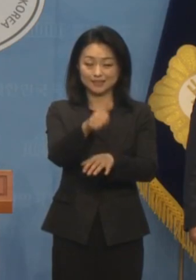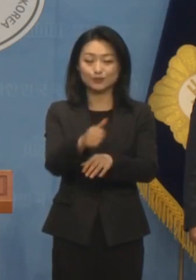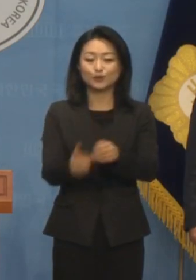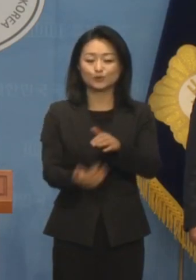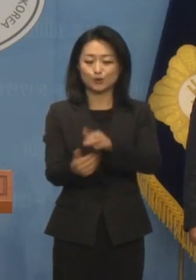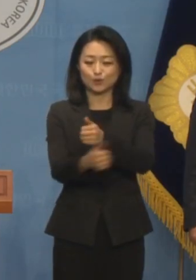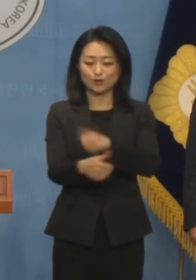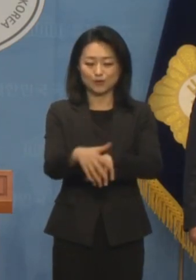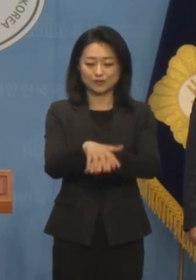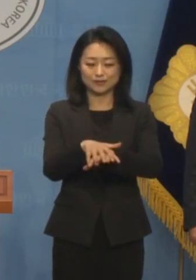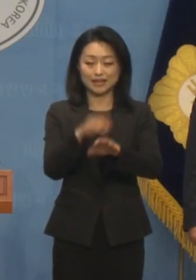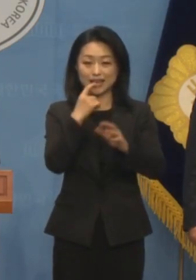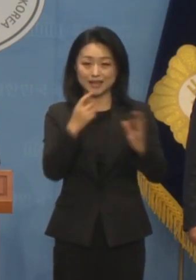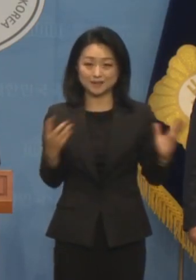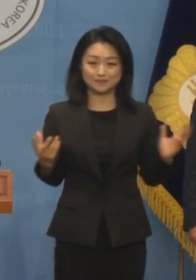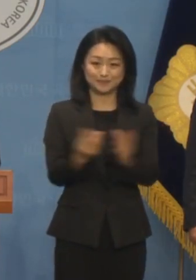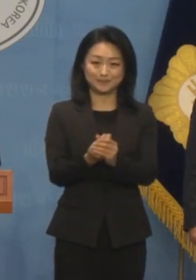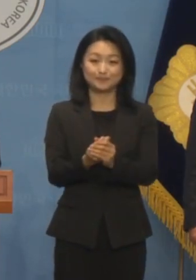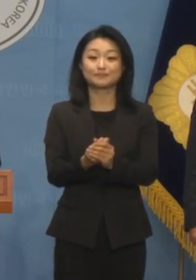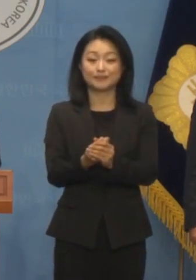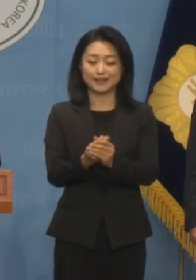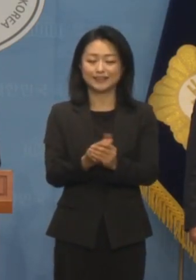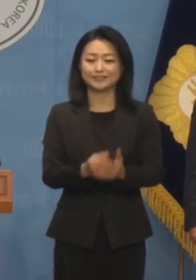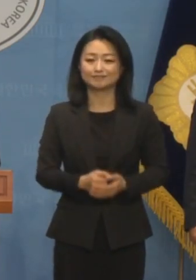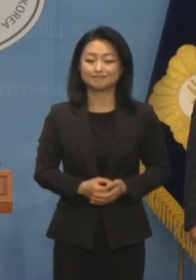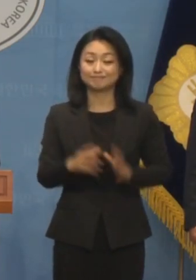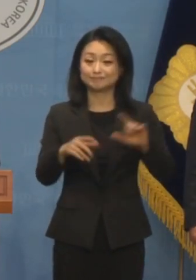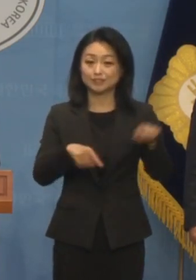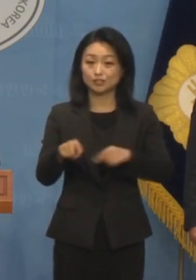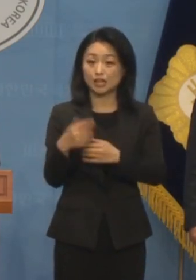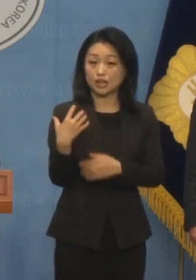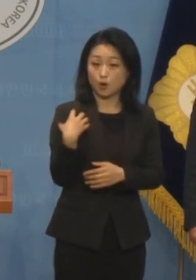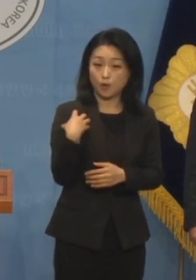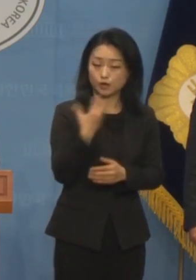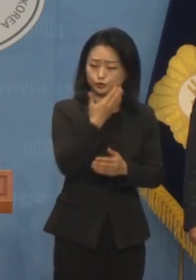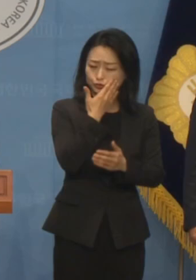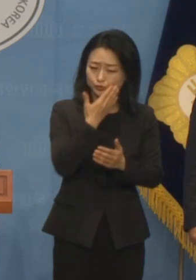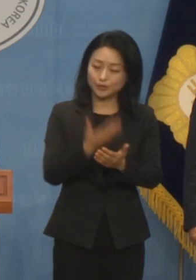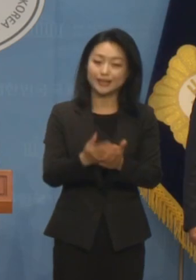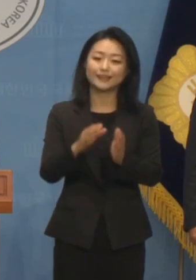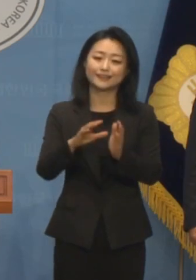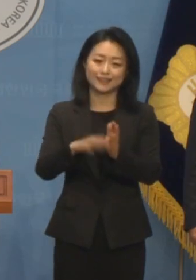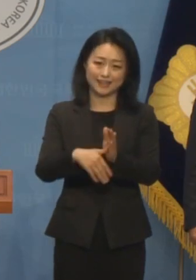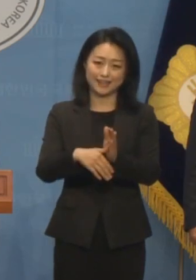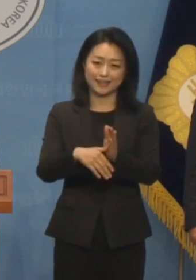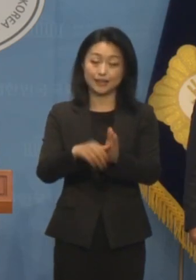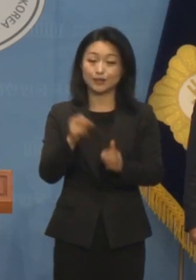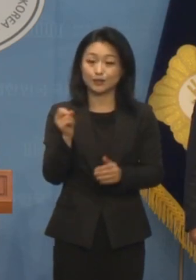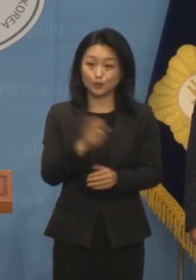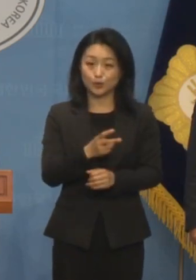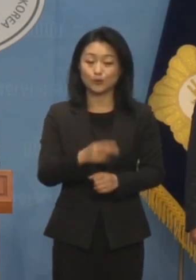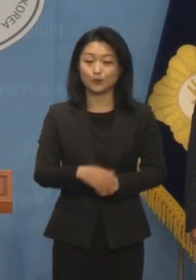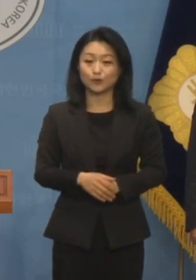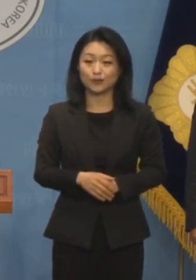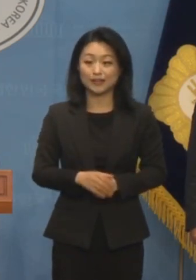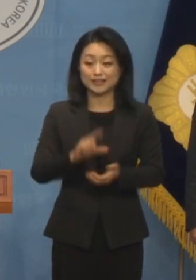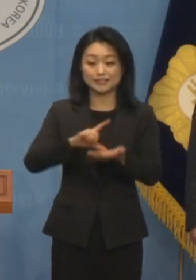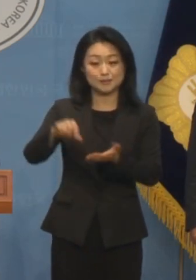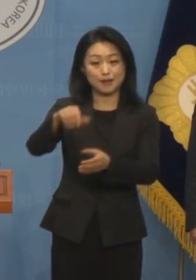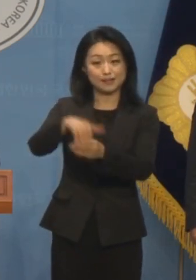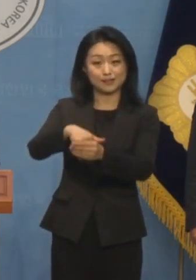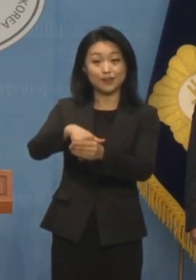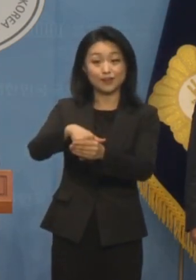출범하게 되었습니다. 그 어느 때보다 정치의 역할이 막중한 시기에 또한 차기